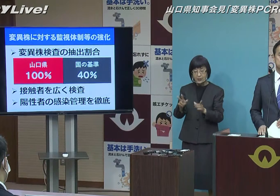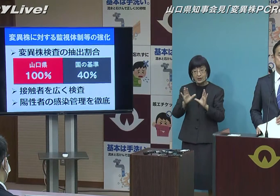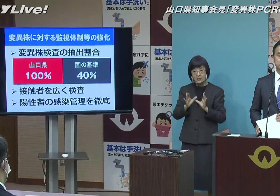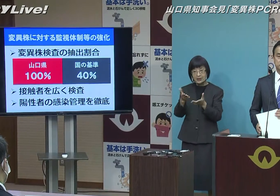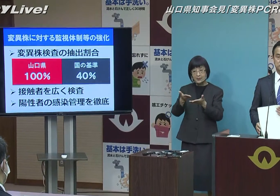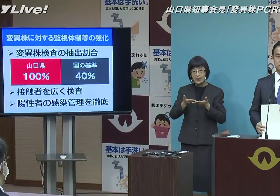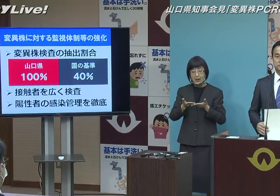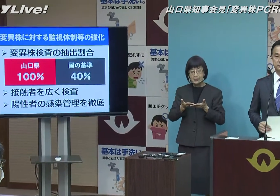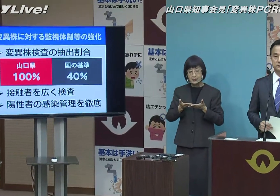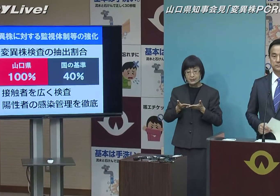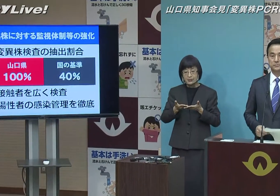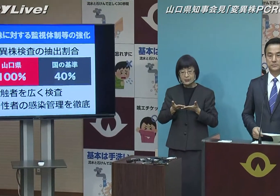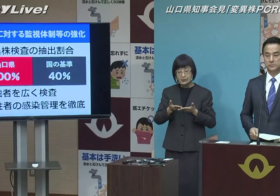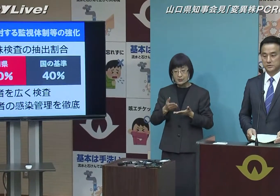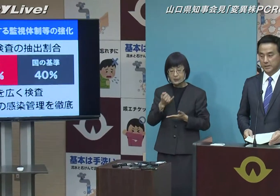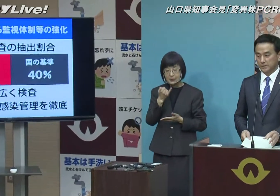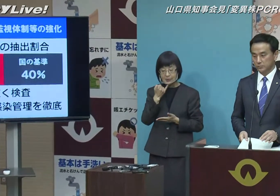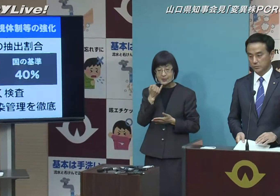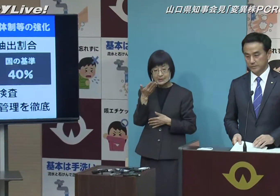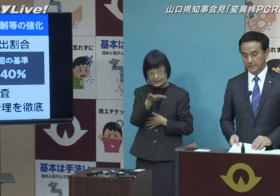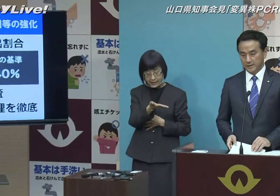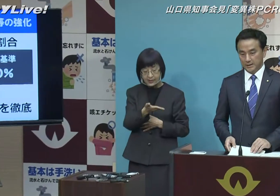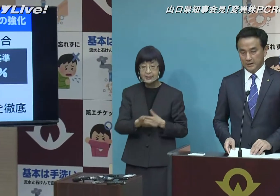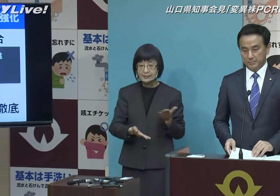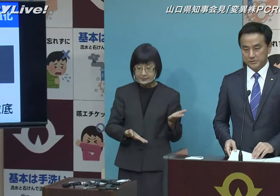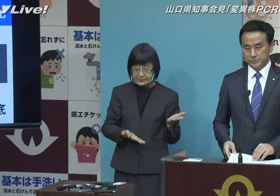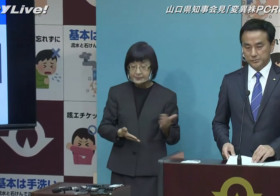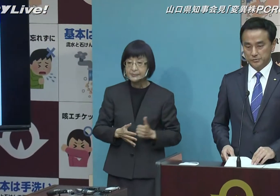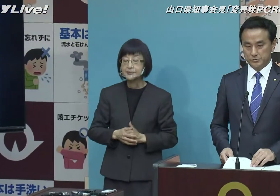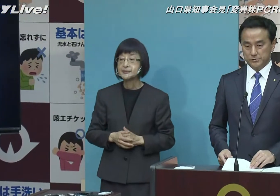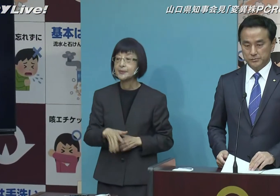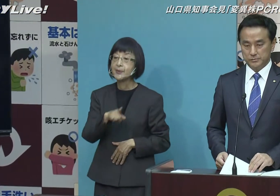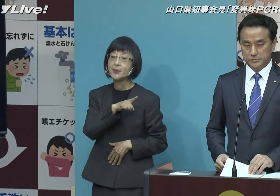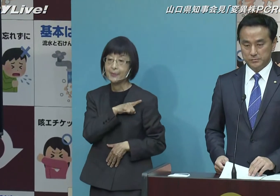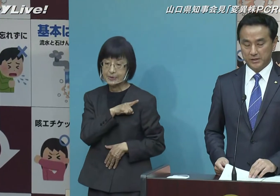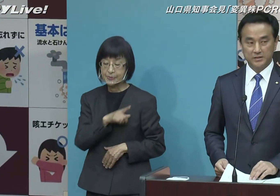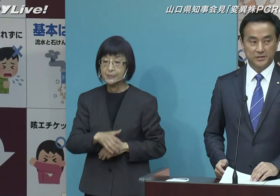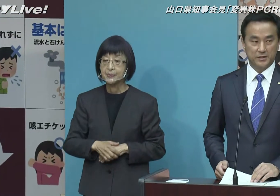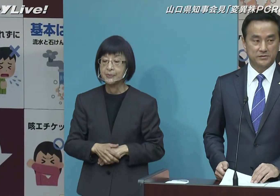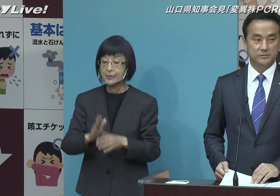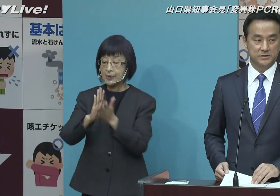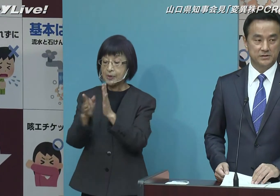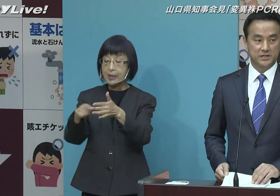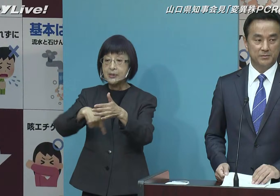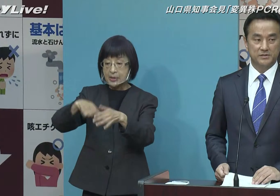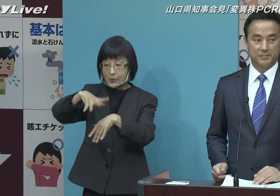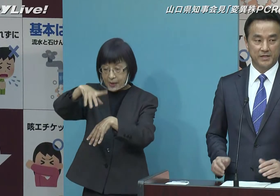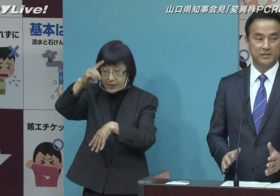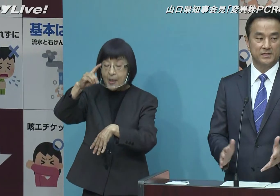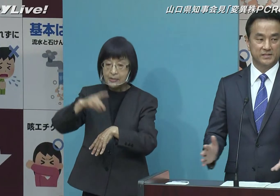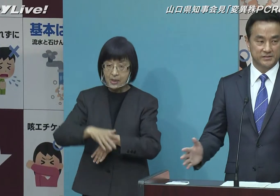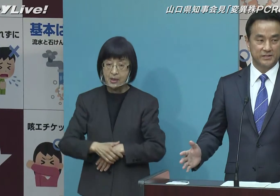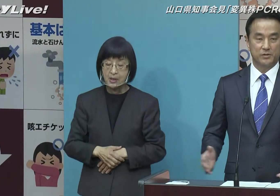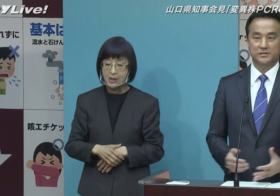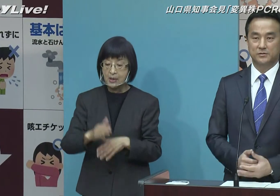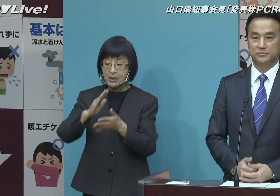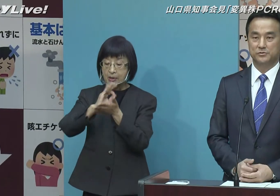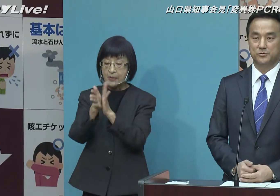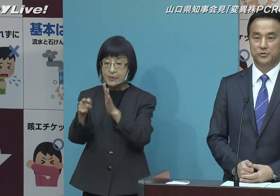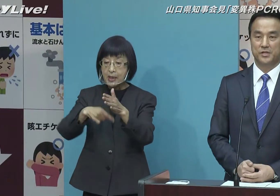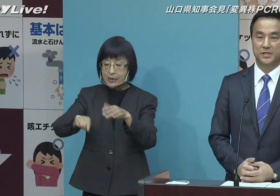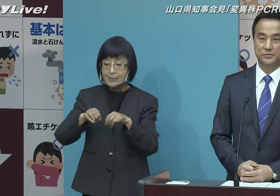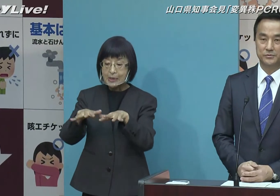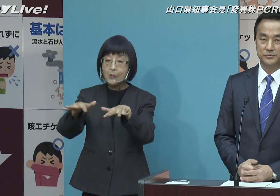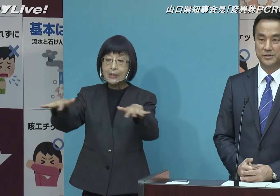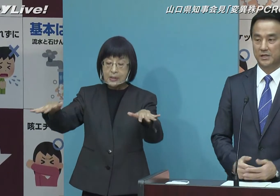らえればというところで、 そうですね、まず、まあ、県内で初確認でありますから、まあ、県内でですね、広がっているという